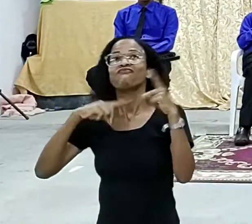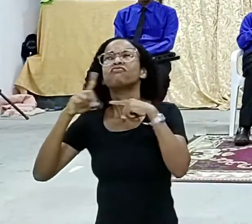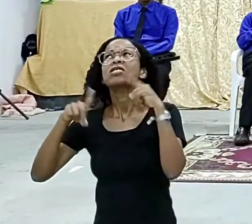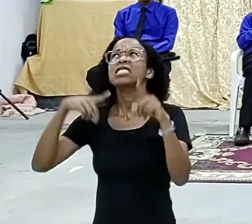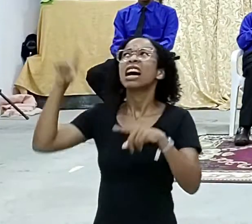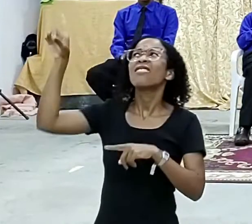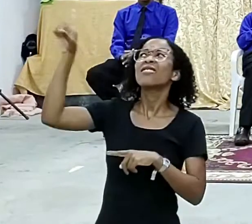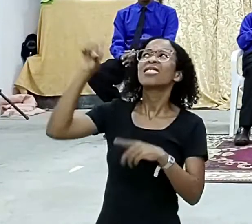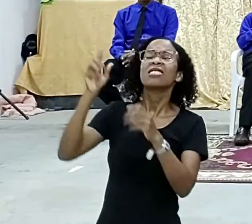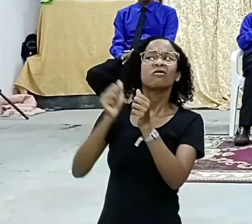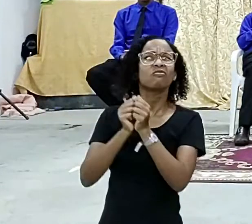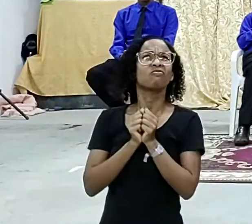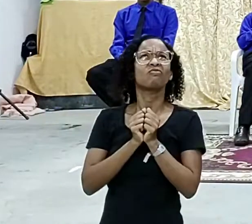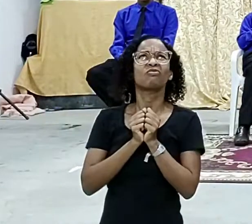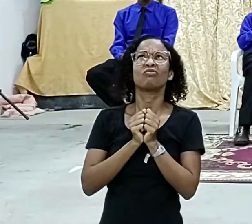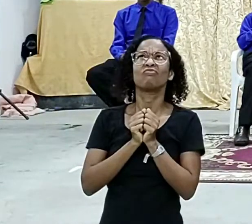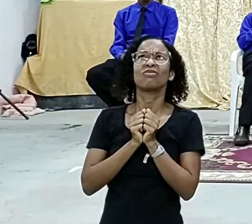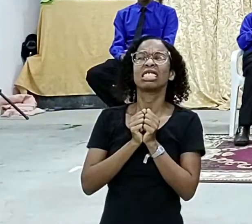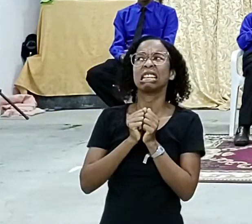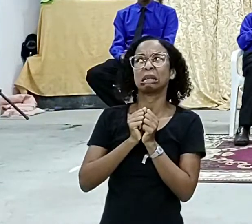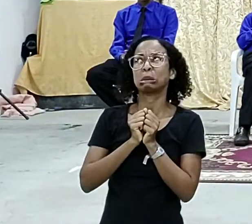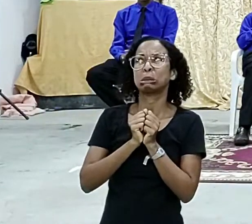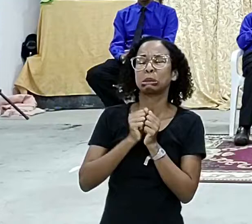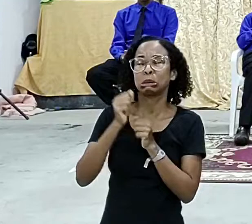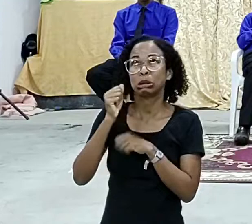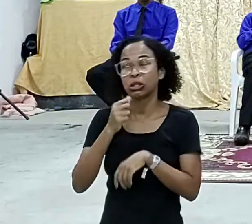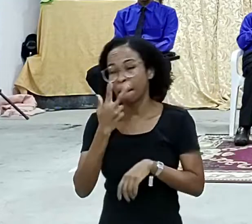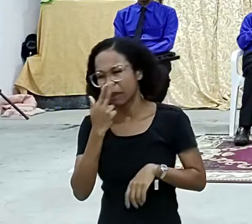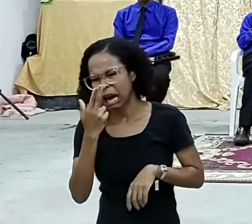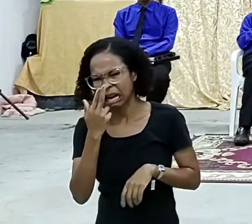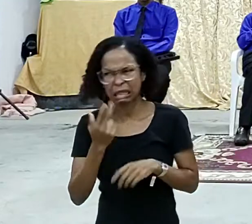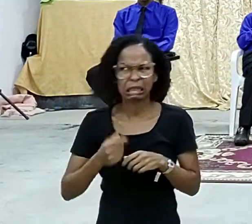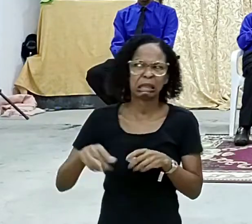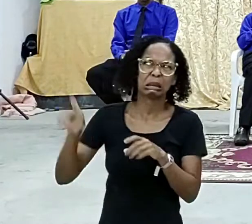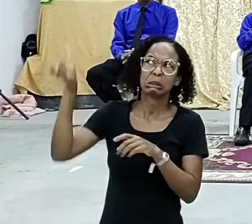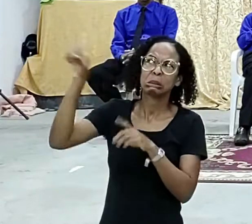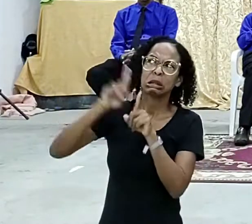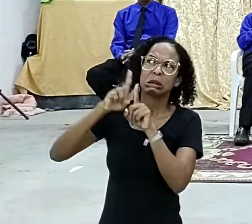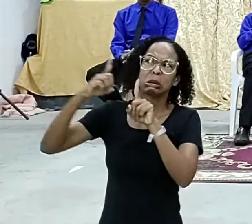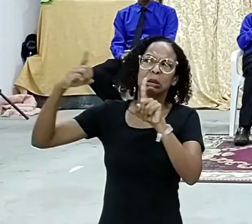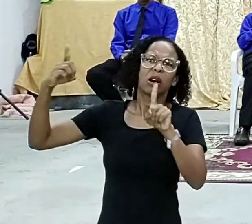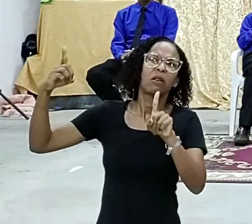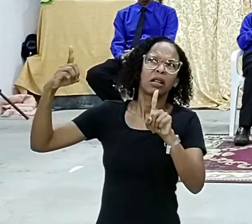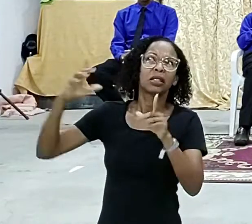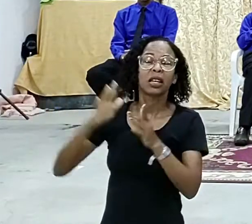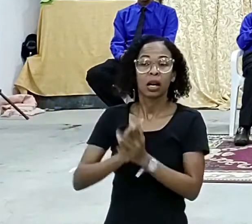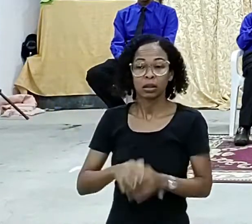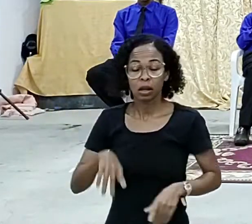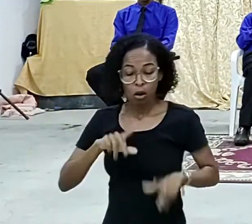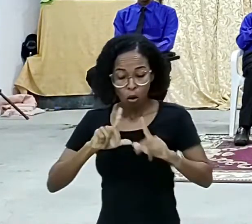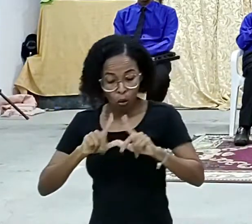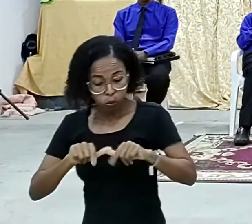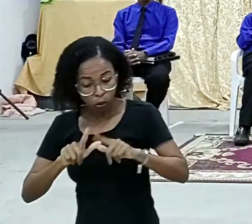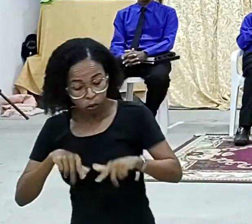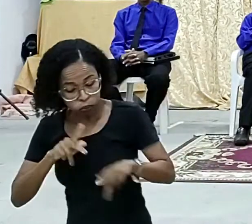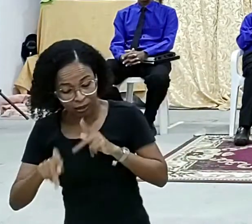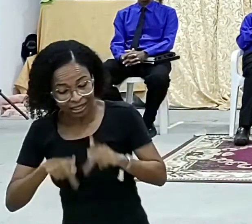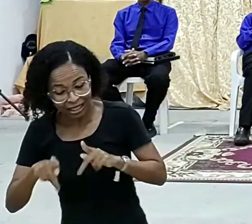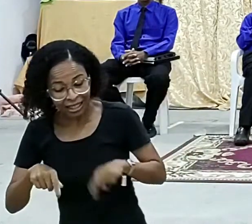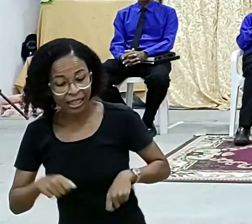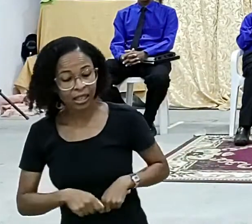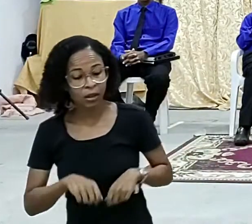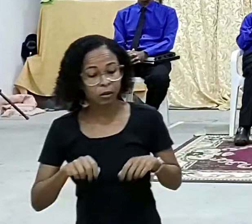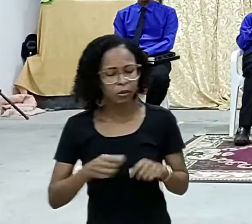isso caminharam. O que era para ser 40 dias tornou-se em 40